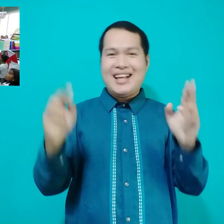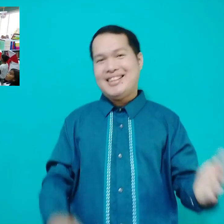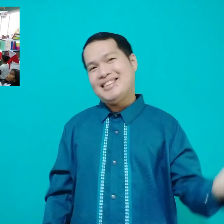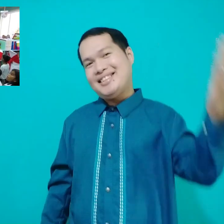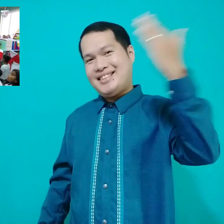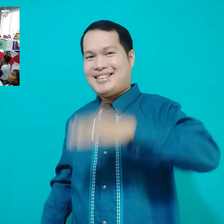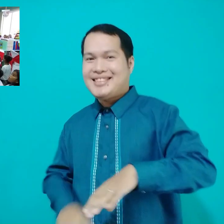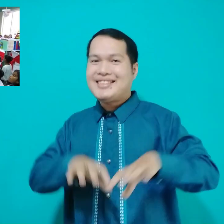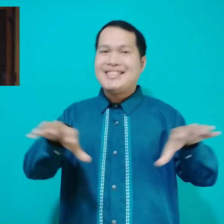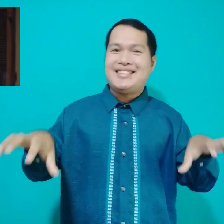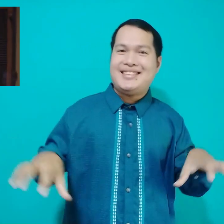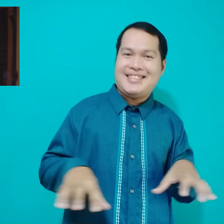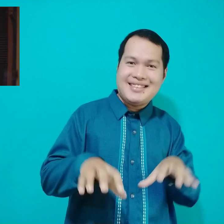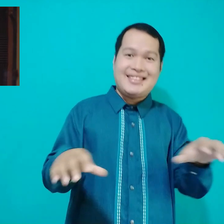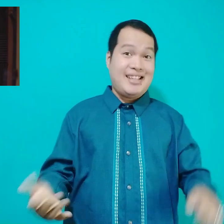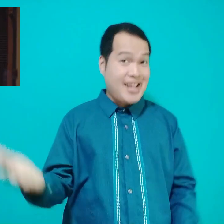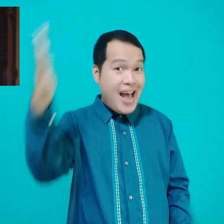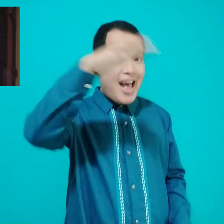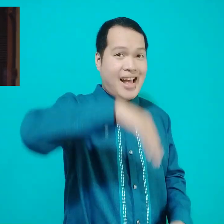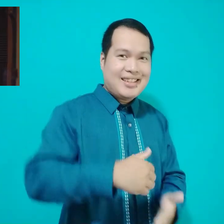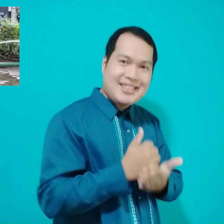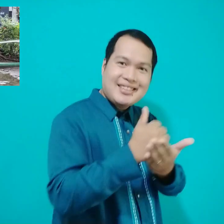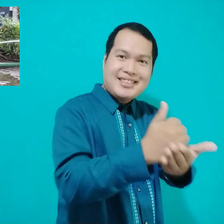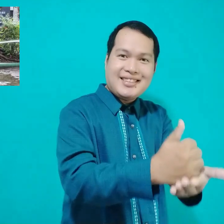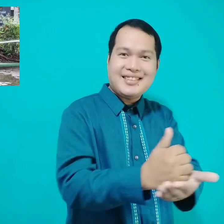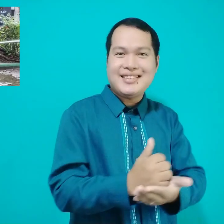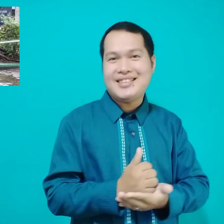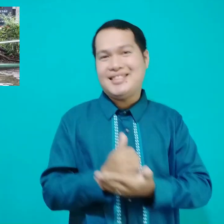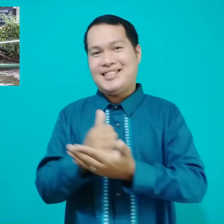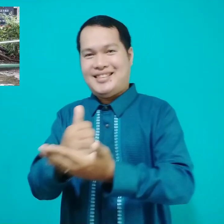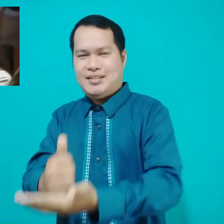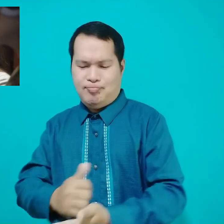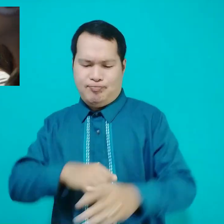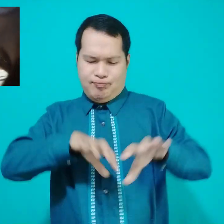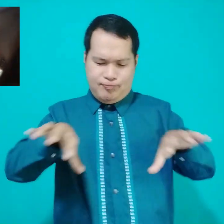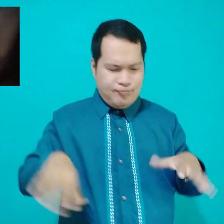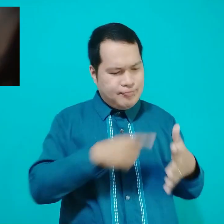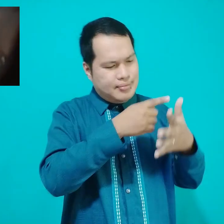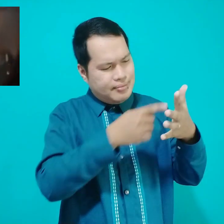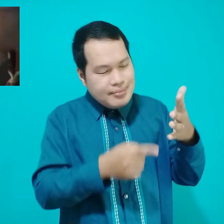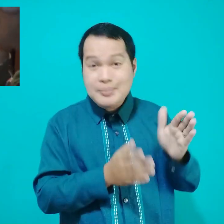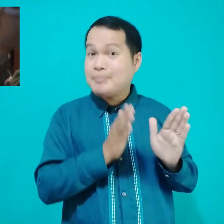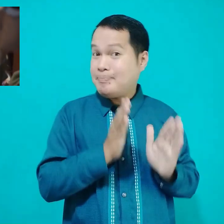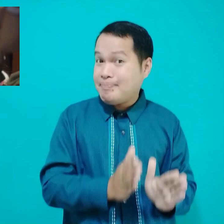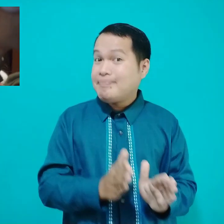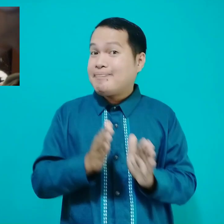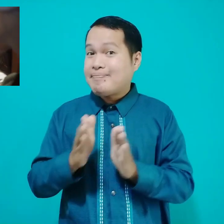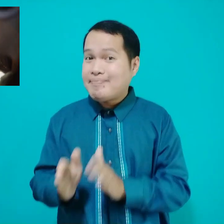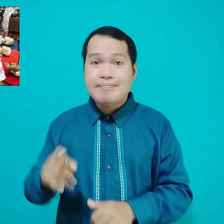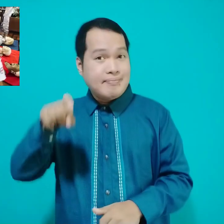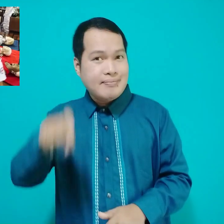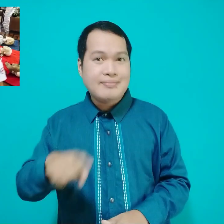Tara na, hilos na Lika na, tumulong tayo Gawin na po ang kapat